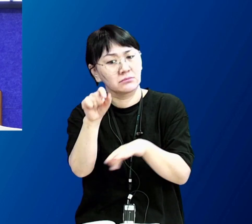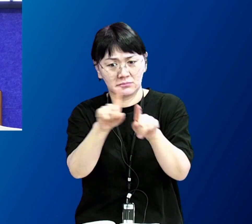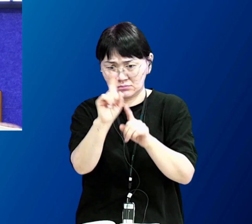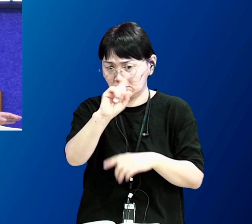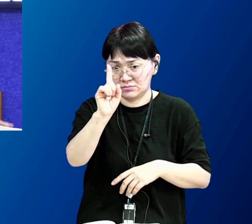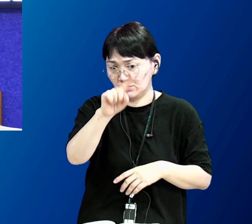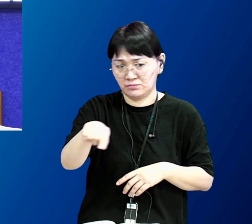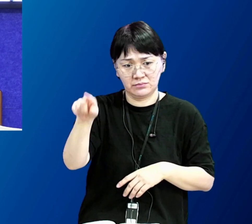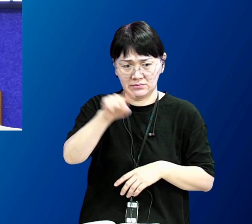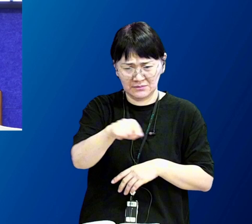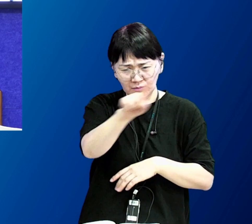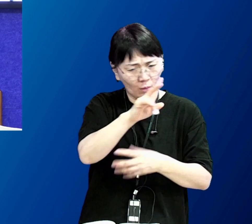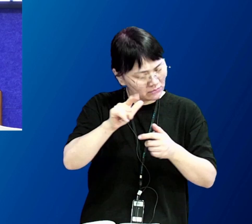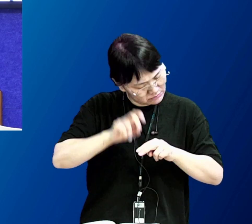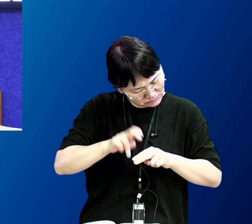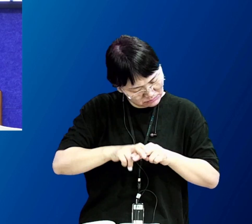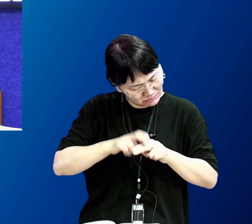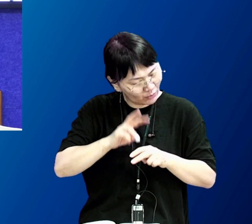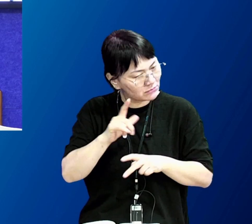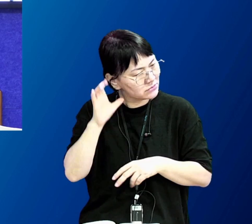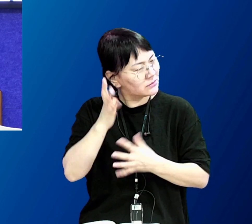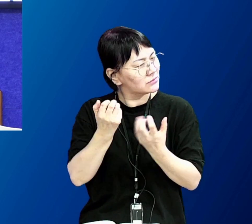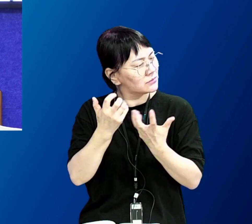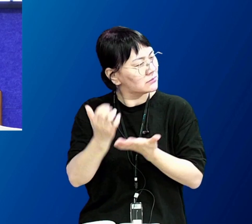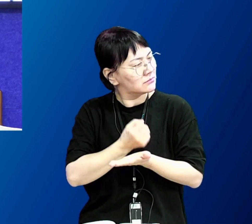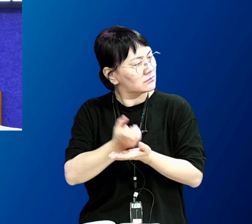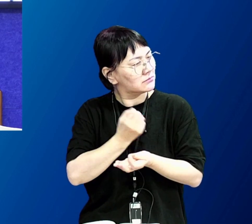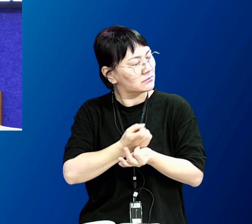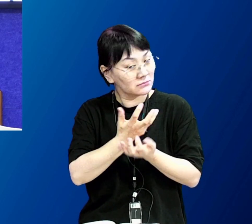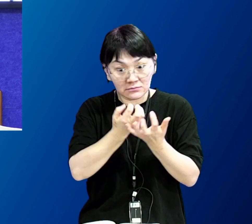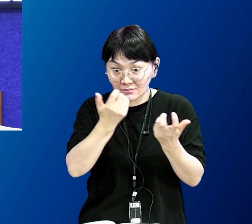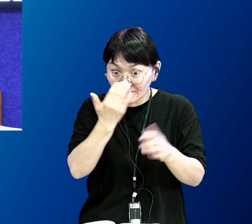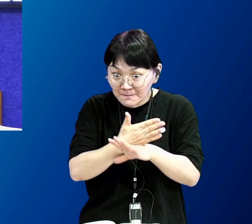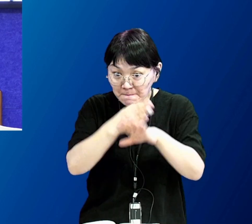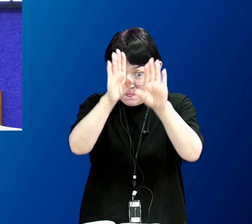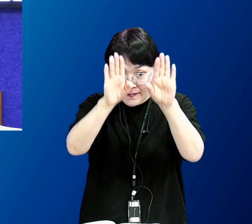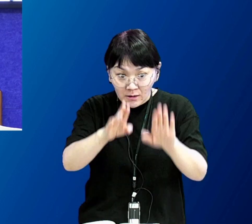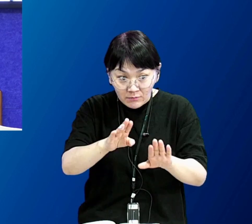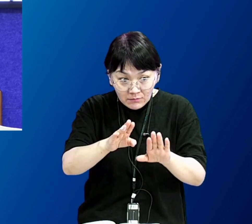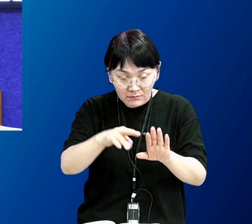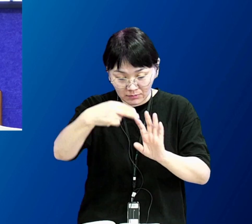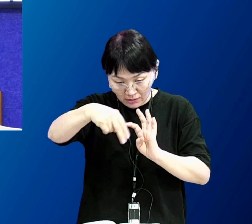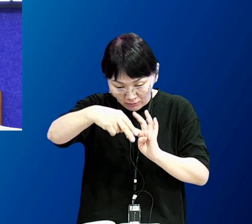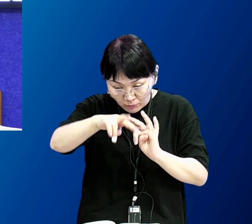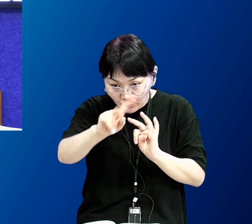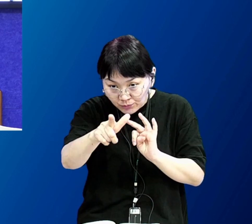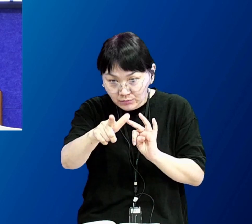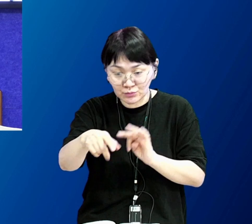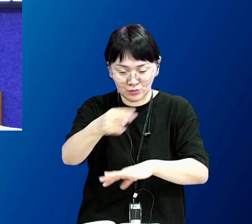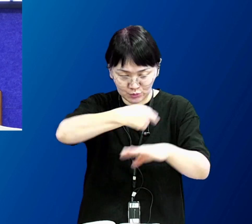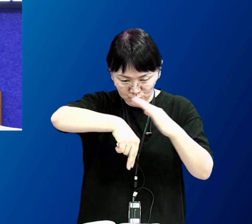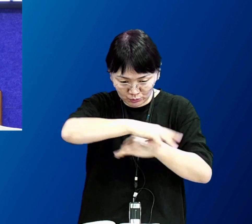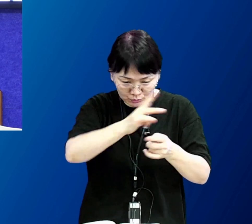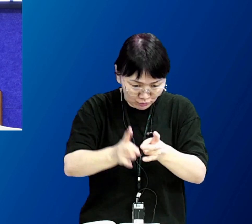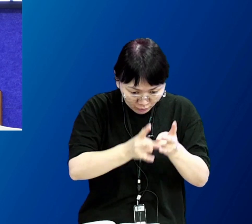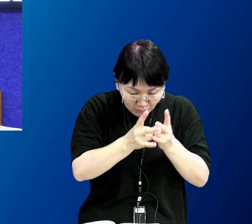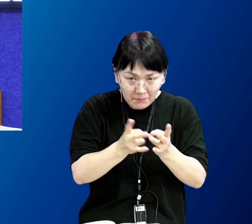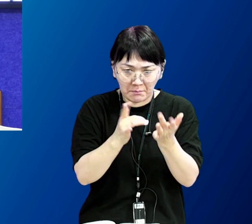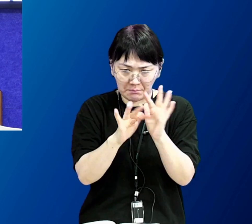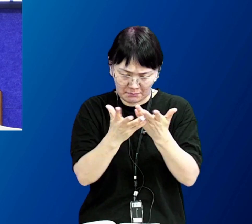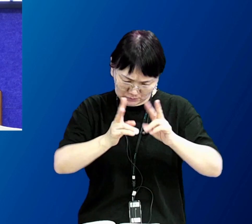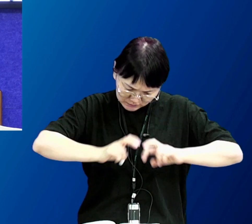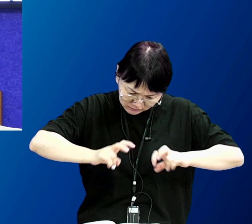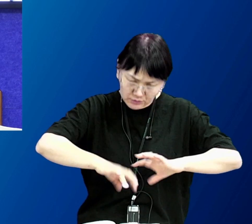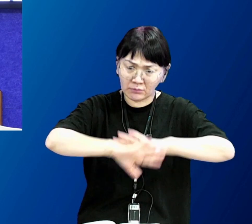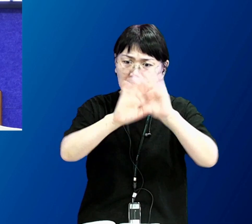Бид өхөн ямар олон үгийг эзнээс сонссон бол эзний өдрийн үг, гурав дахьын үг, дүүргийн нөхөрлөл, библ